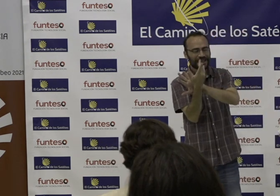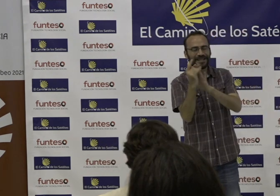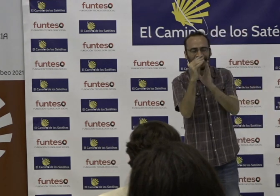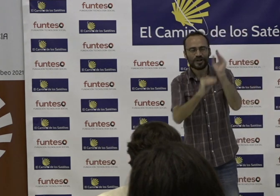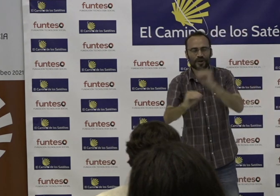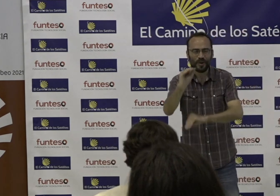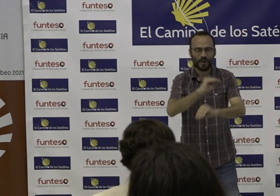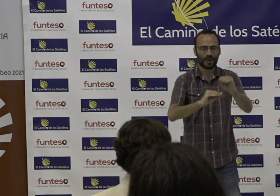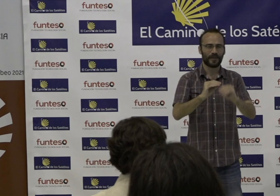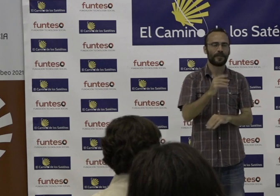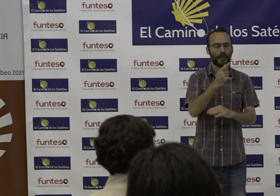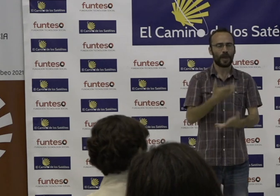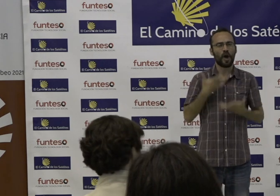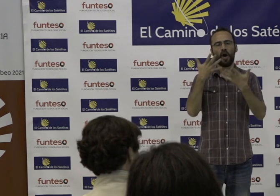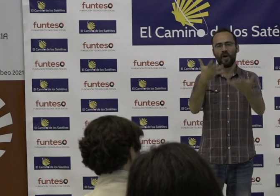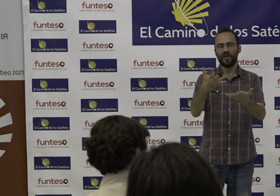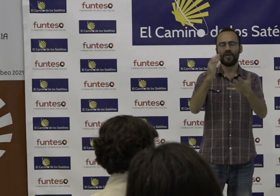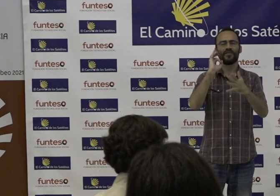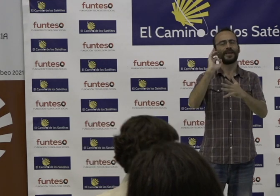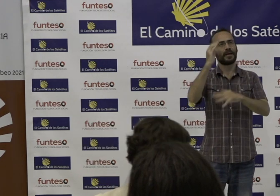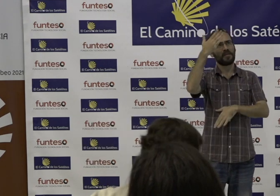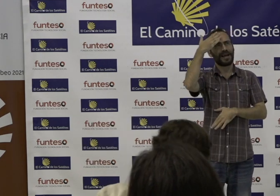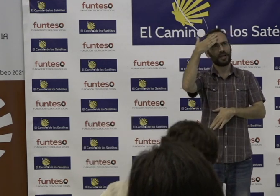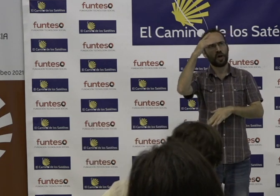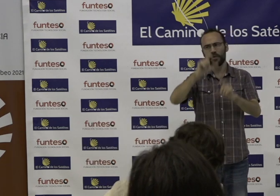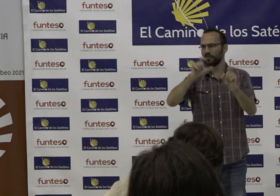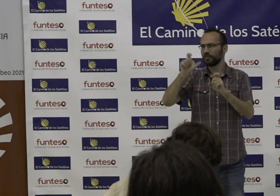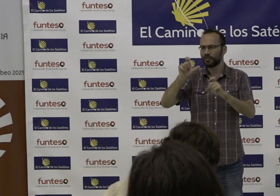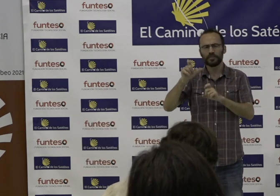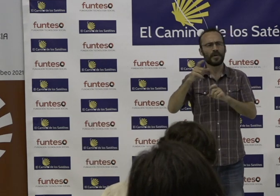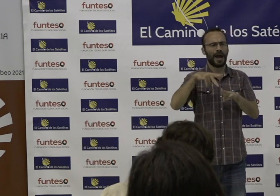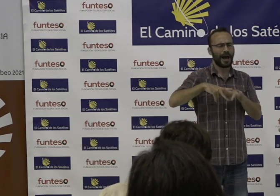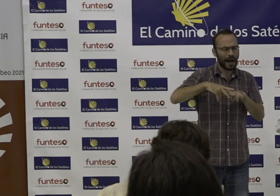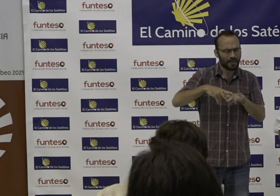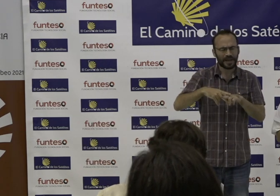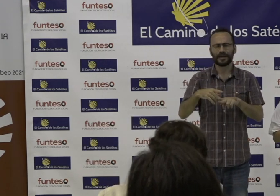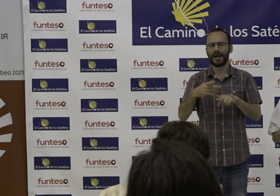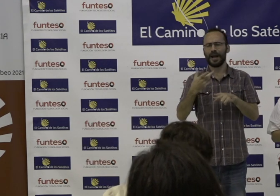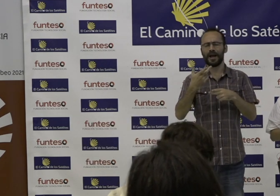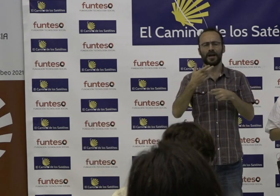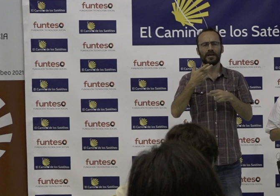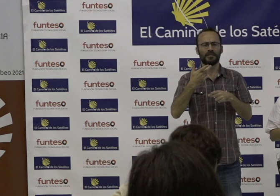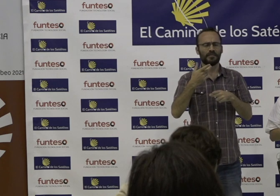¿no? Le oferta una batería de mentores, colaboradores, herramientas, hacemos eventos